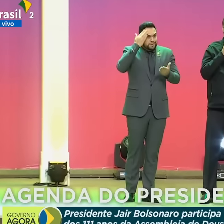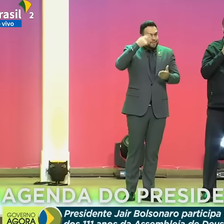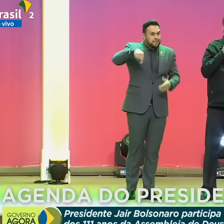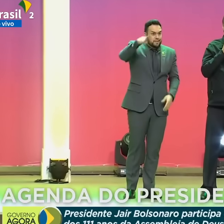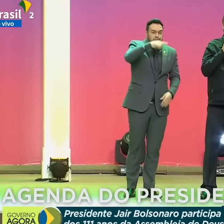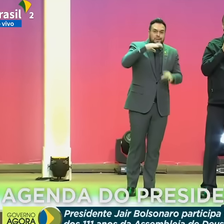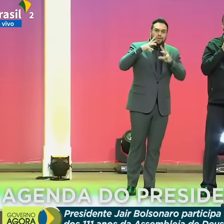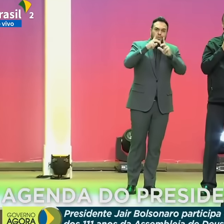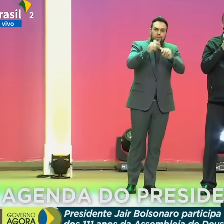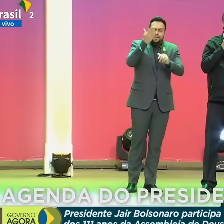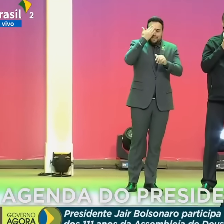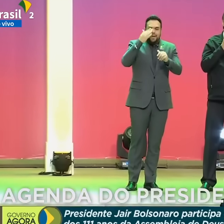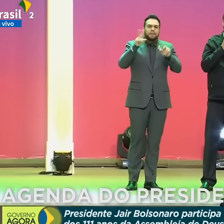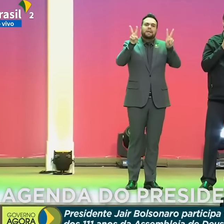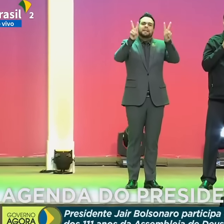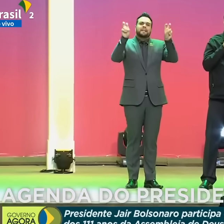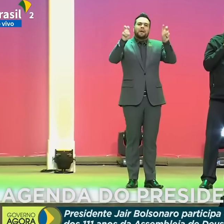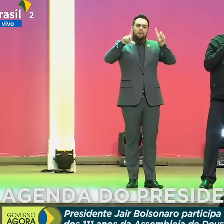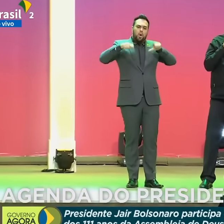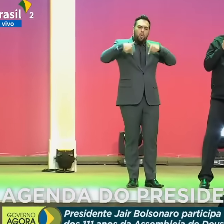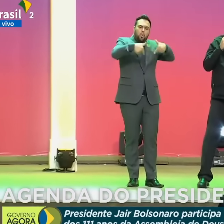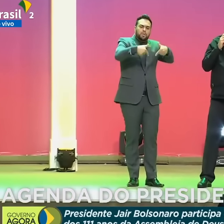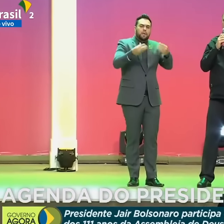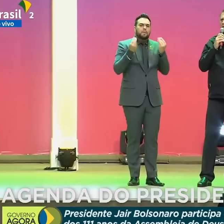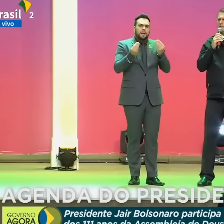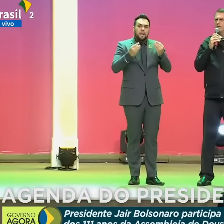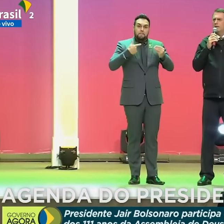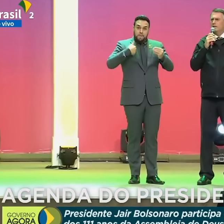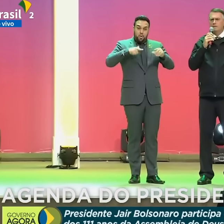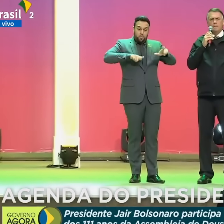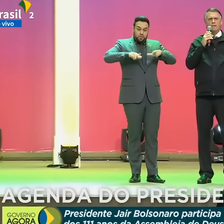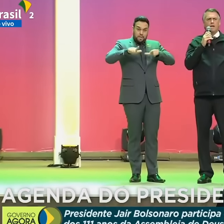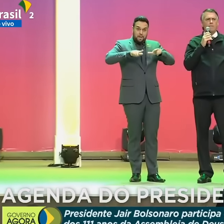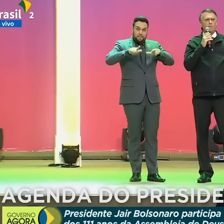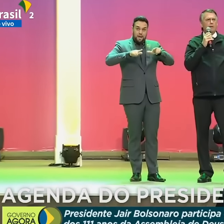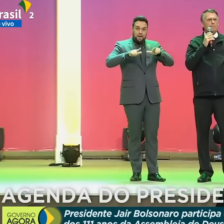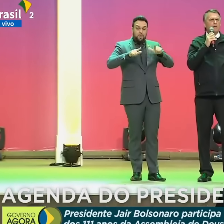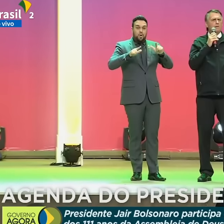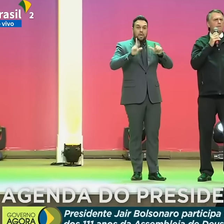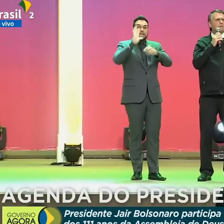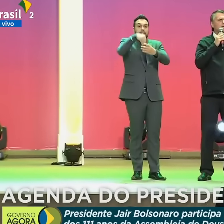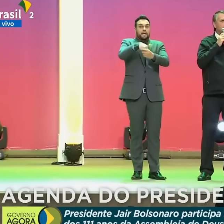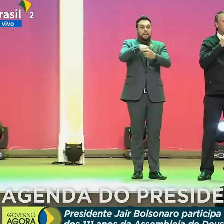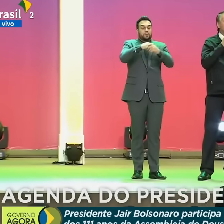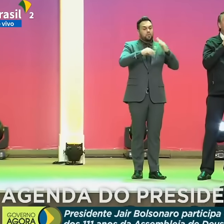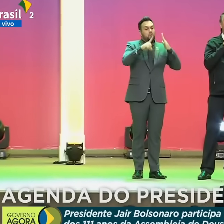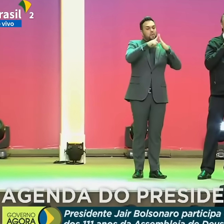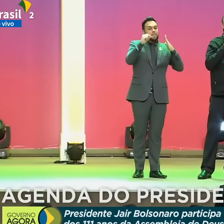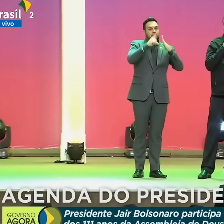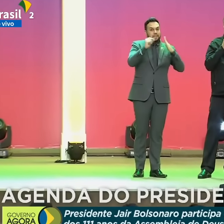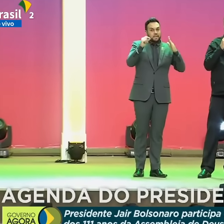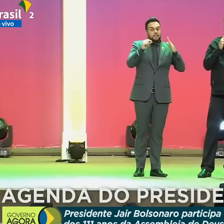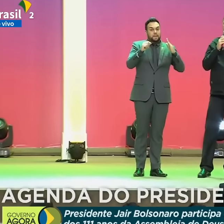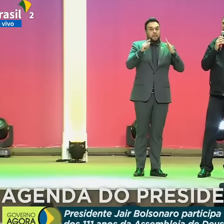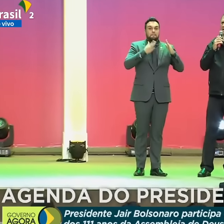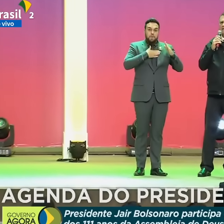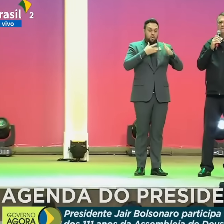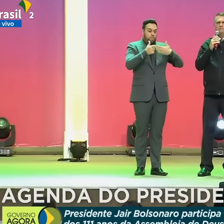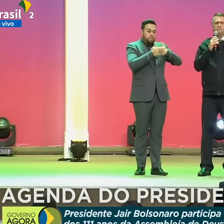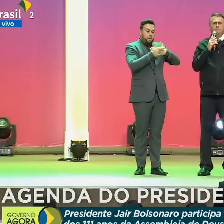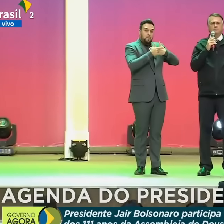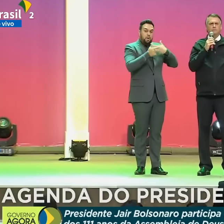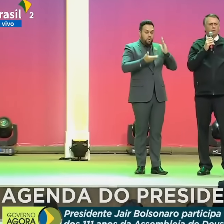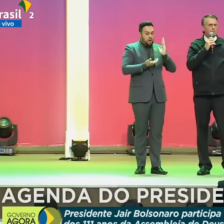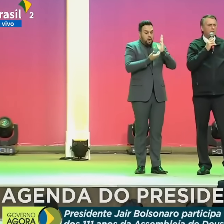lutamos. O que eu faço na presidência da República? Já sabe o papel da Câmara dos Deputados, do